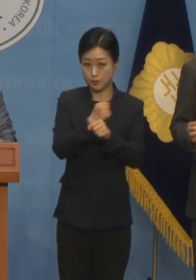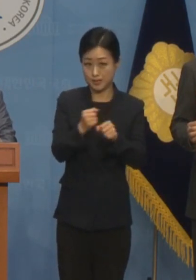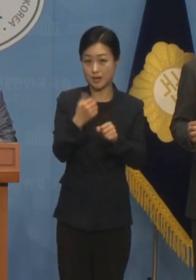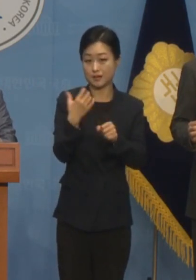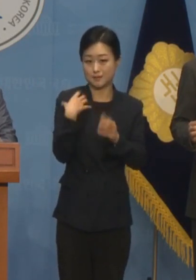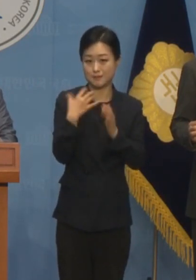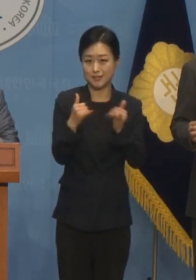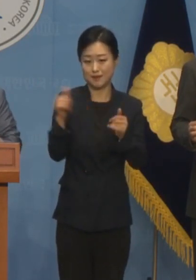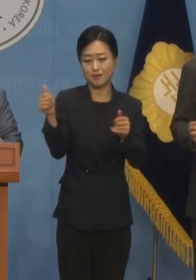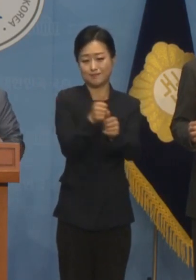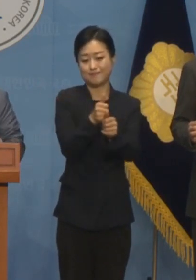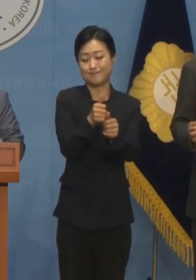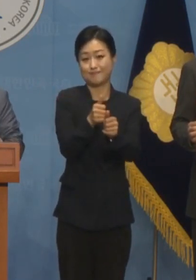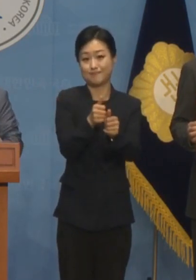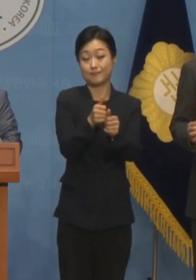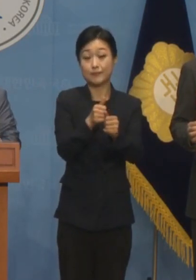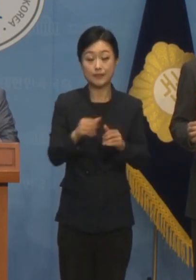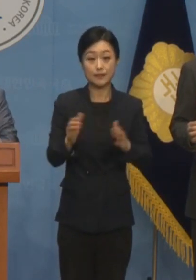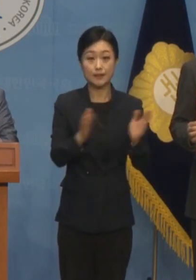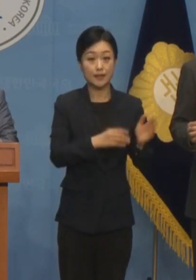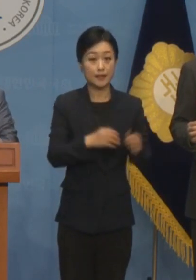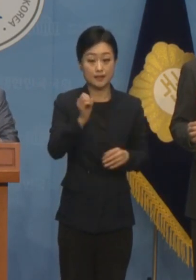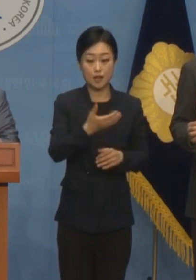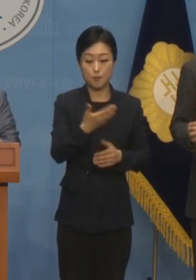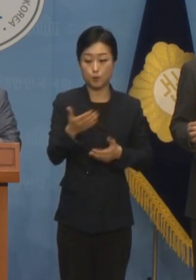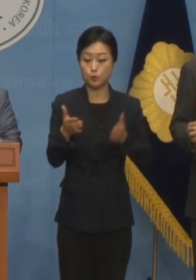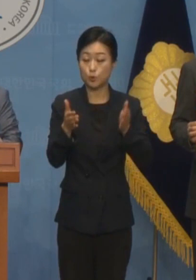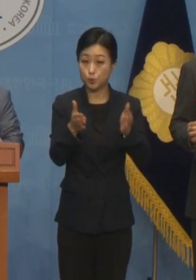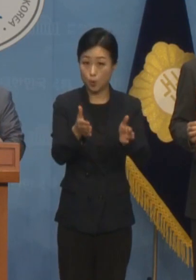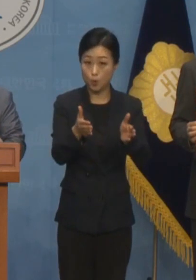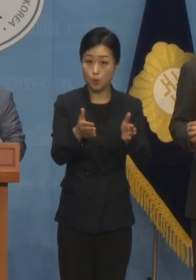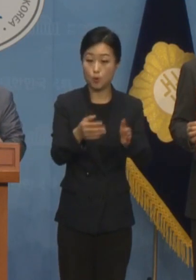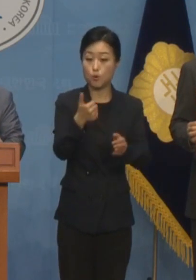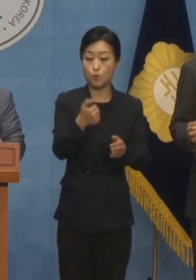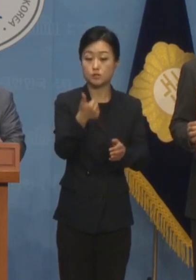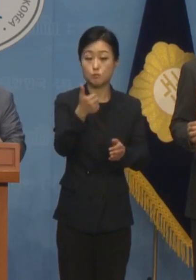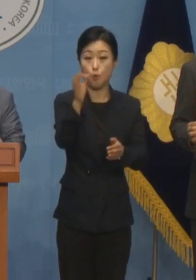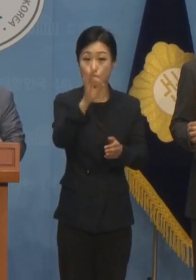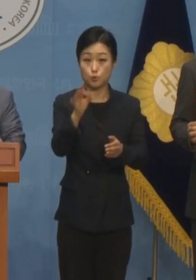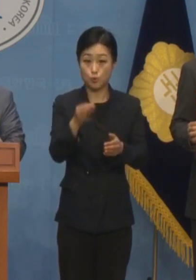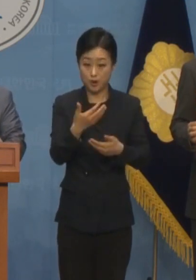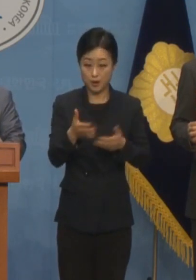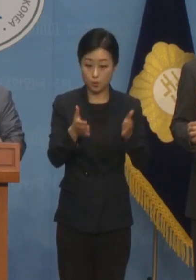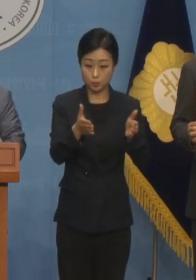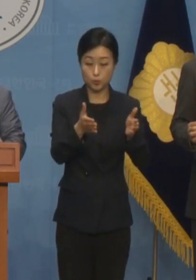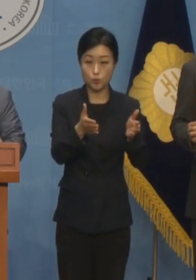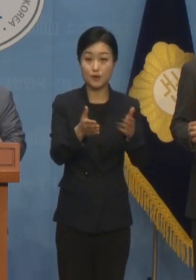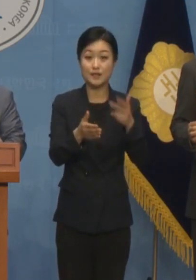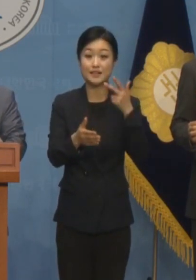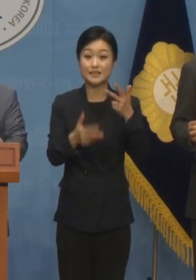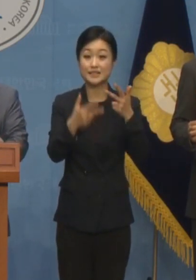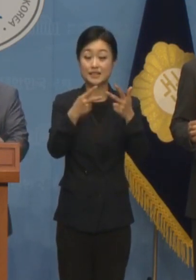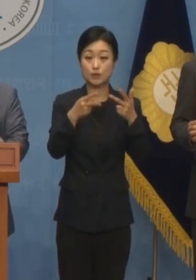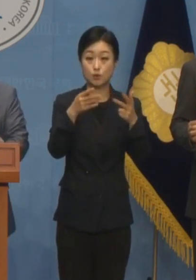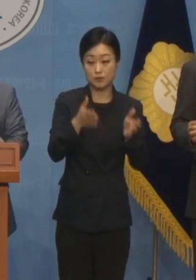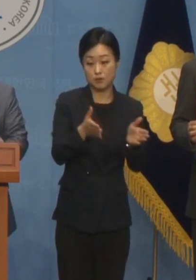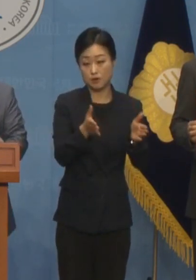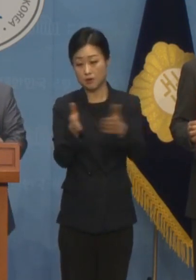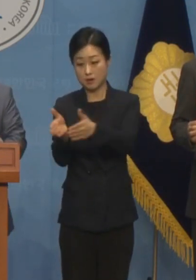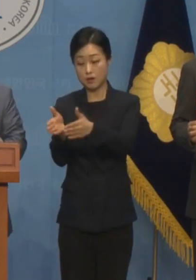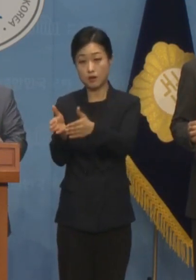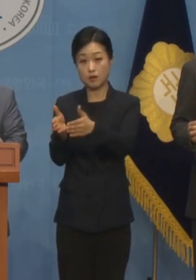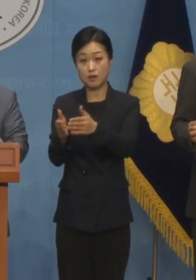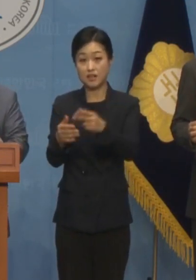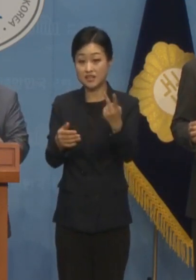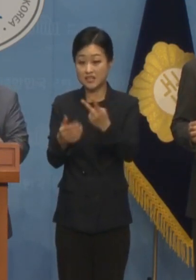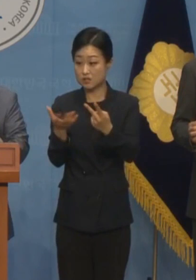것입니다. 서울 양평 고속도로도 그렇지 않습니까? 어떻게 55% 노선이 7km나 남아있고 2천억 정도 공사가